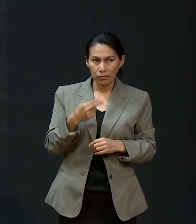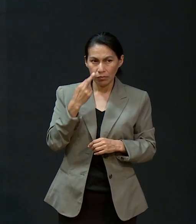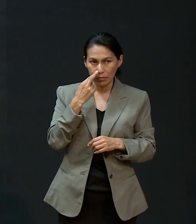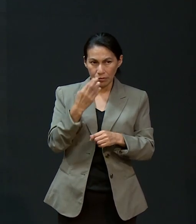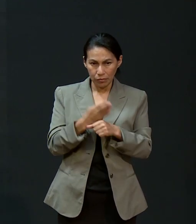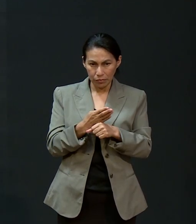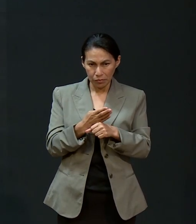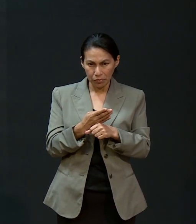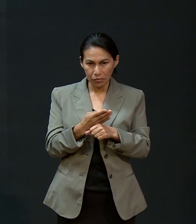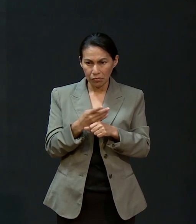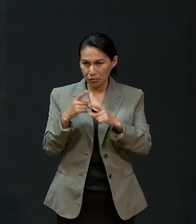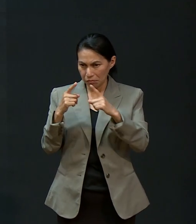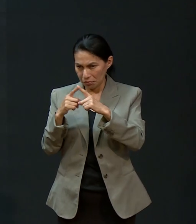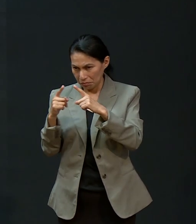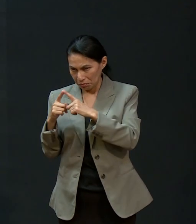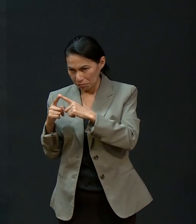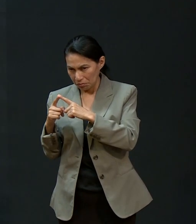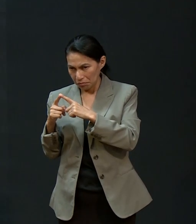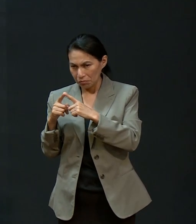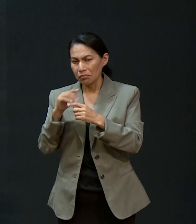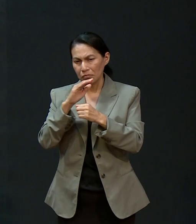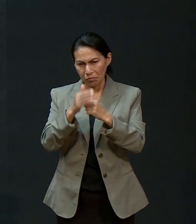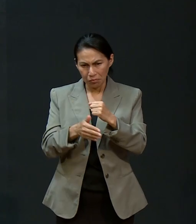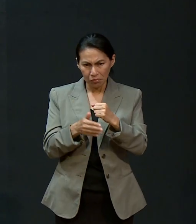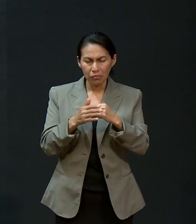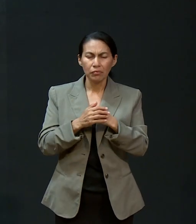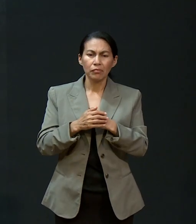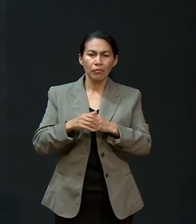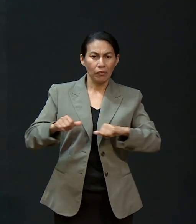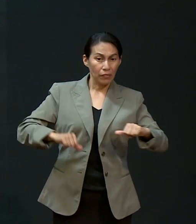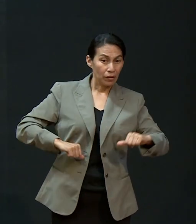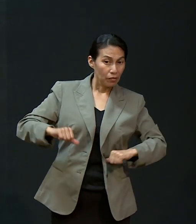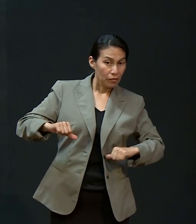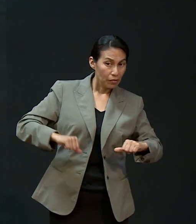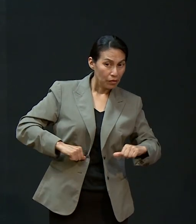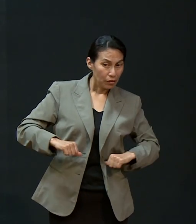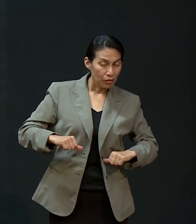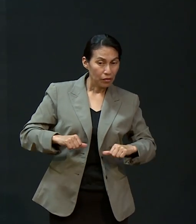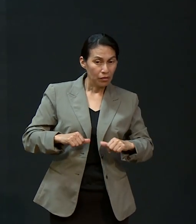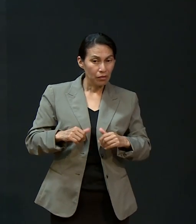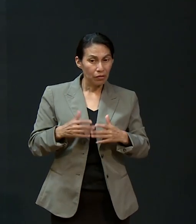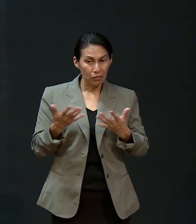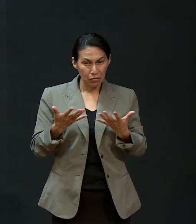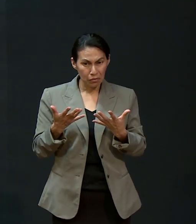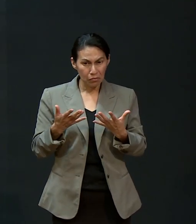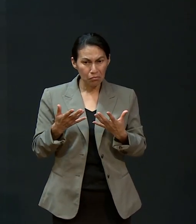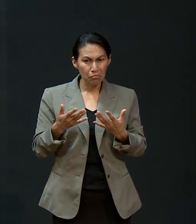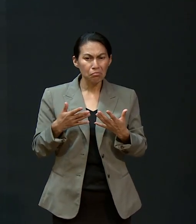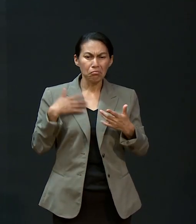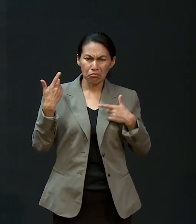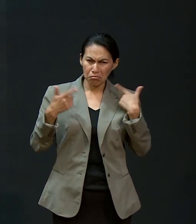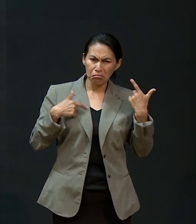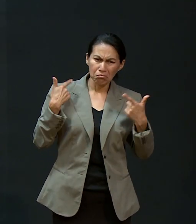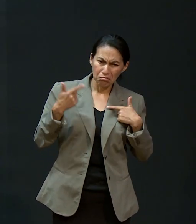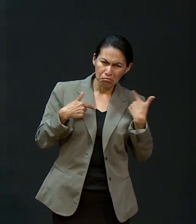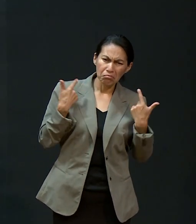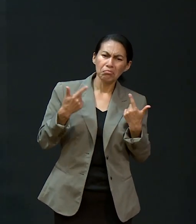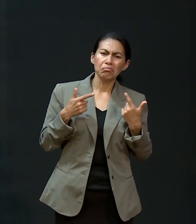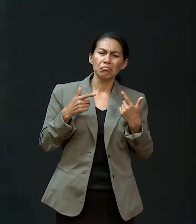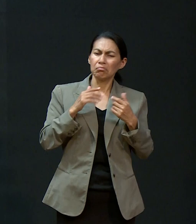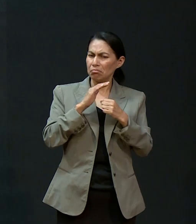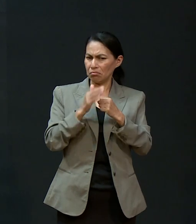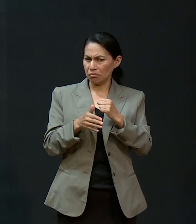Entonces terminé las responsabilidades que tenía de la iglesia, terminé con las actividades que tenía familiares, las disfruté en su